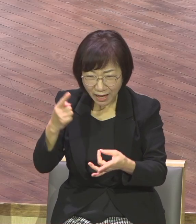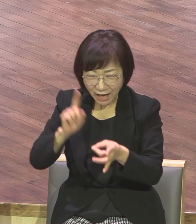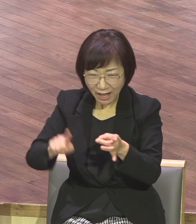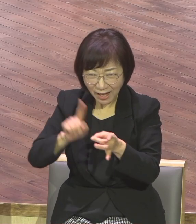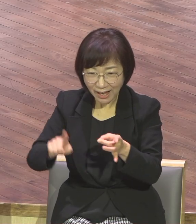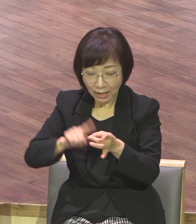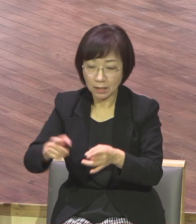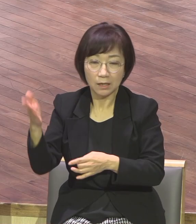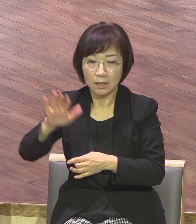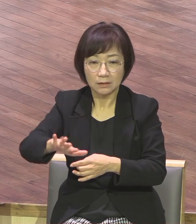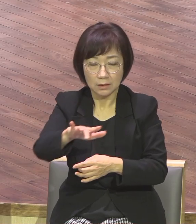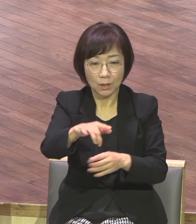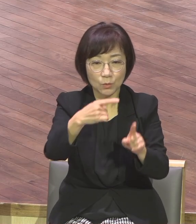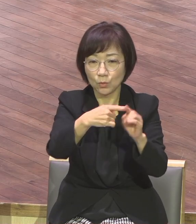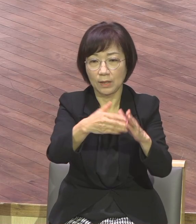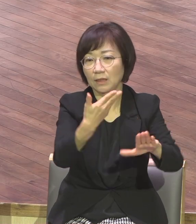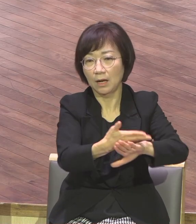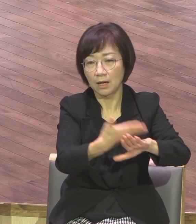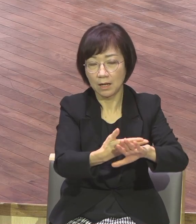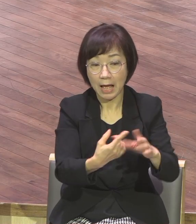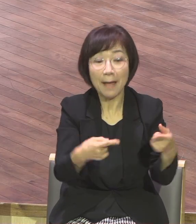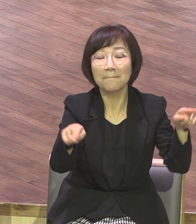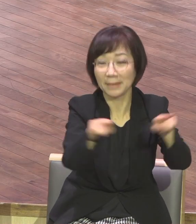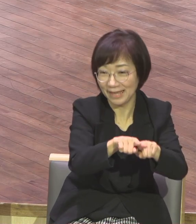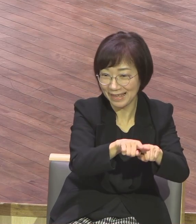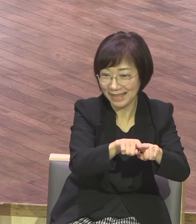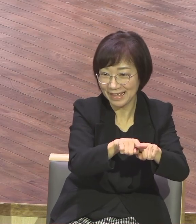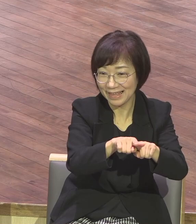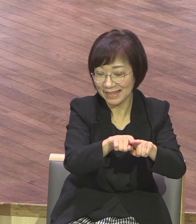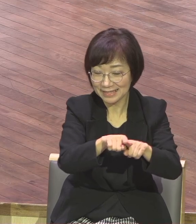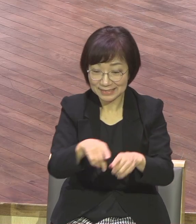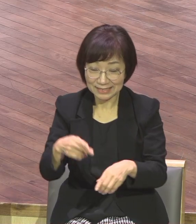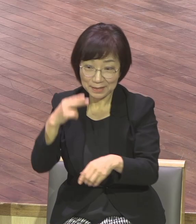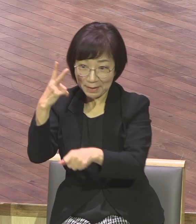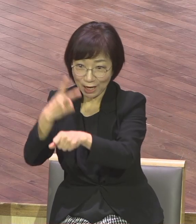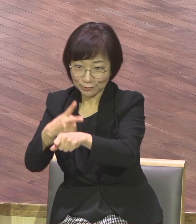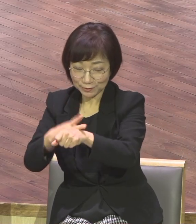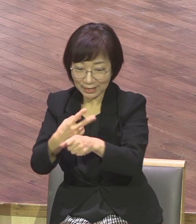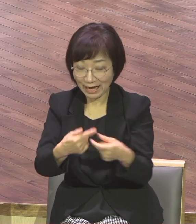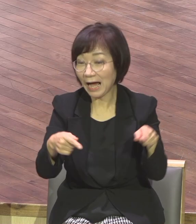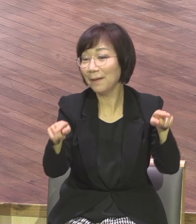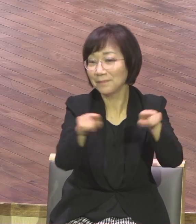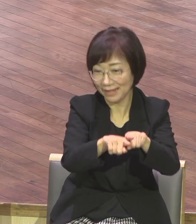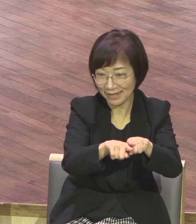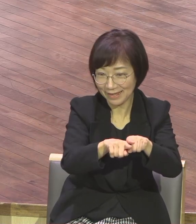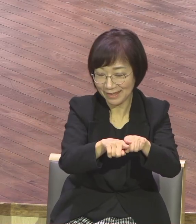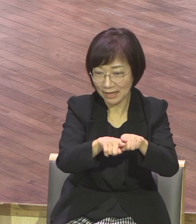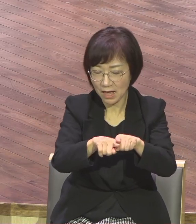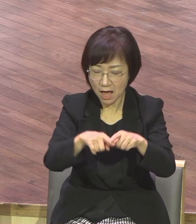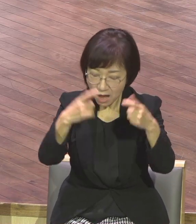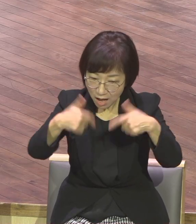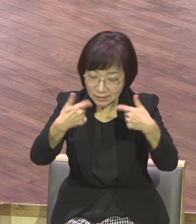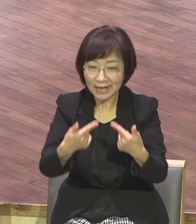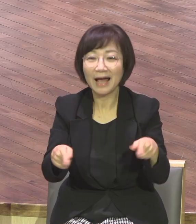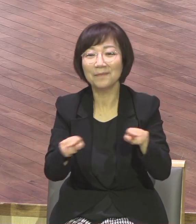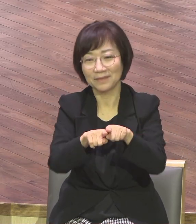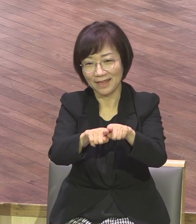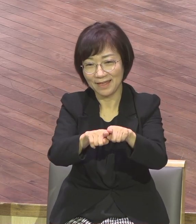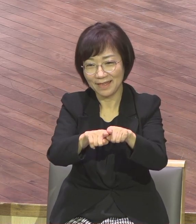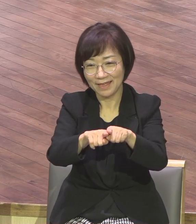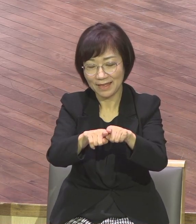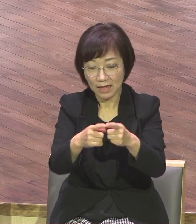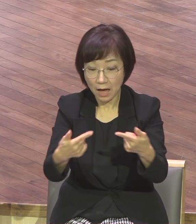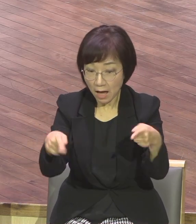함께합니다. 함께. 사도 바울도 로마서 16장에 함께, 골도 16장에 함께, 골로새 4장에